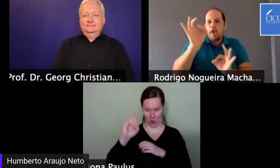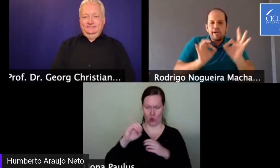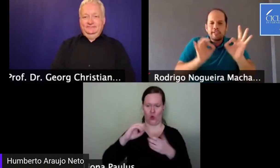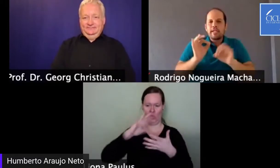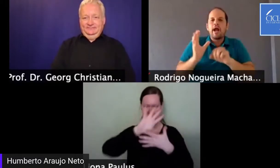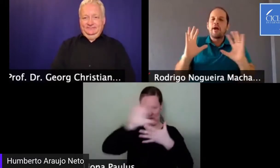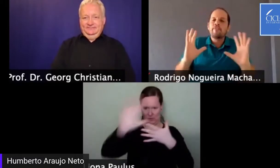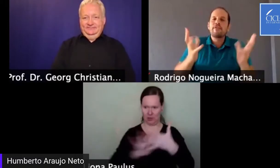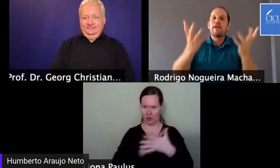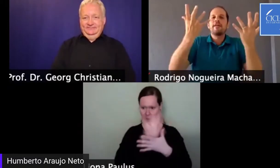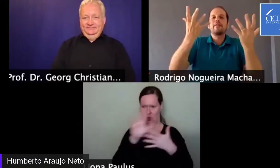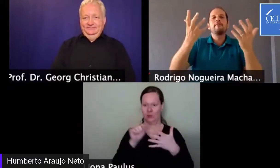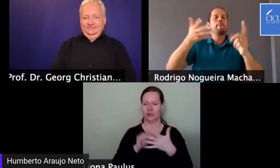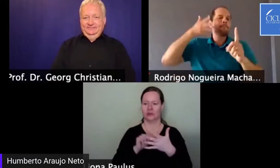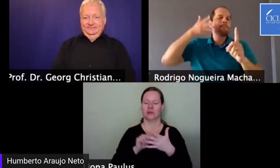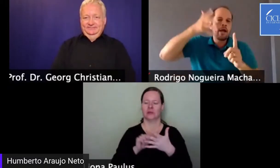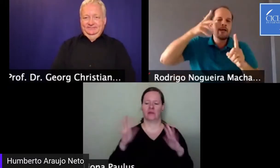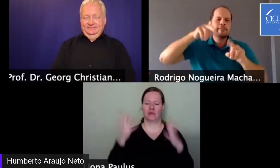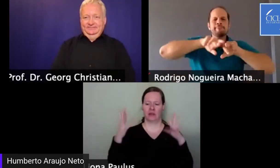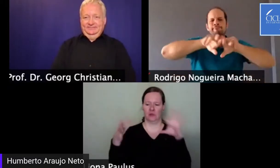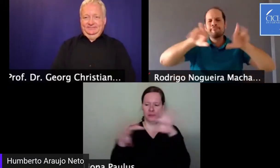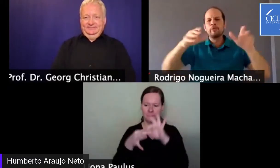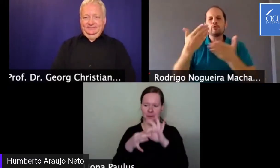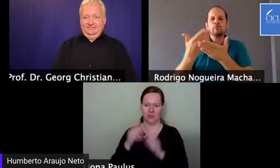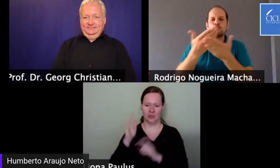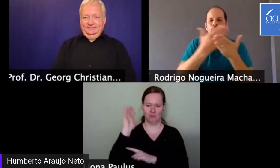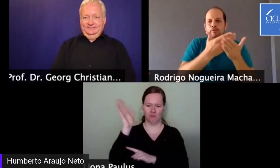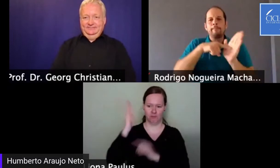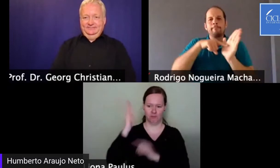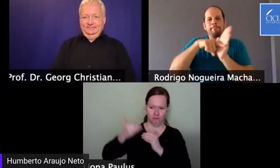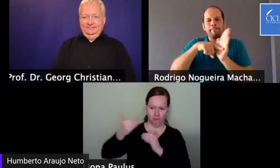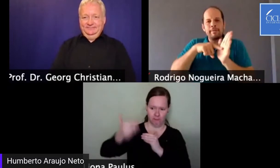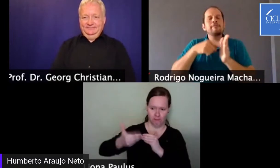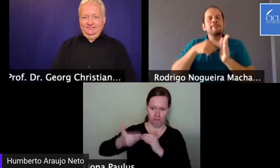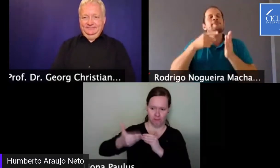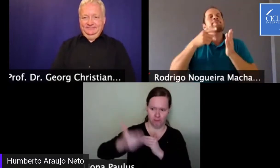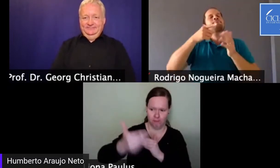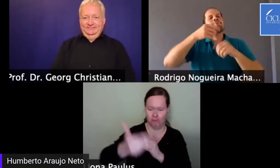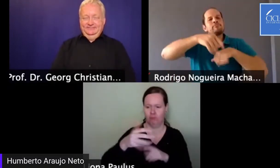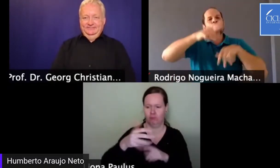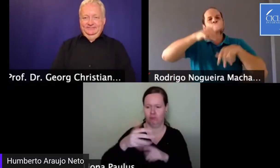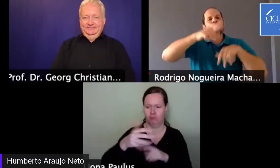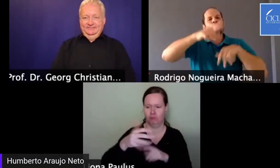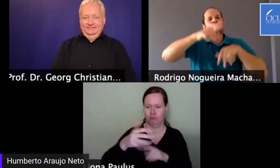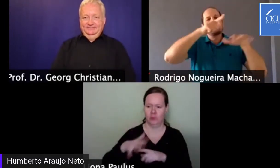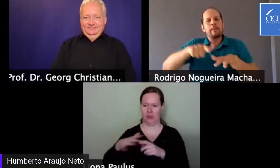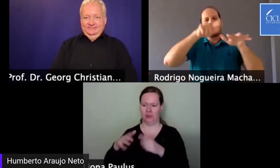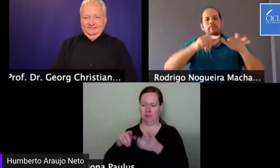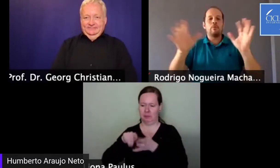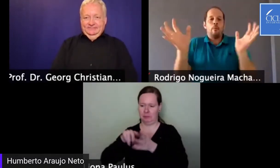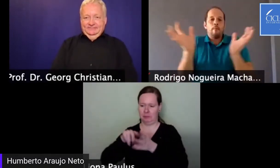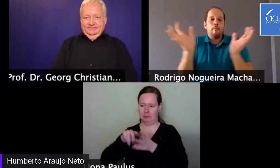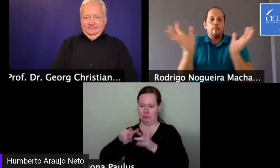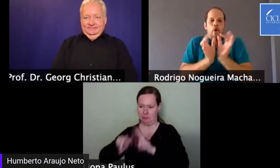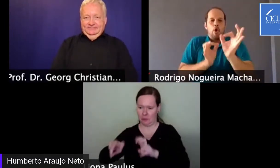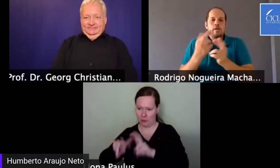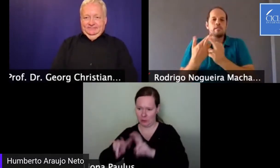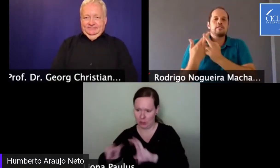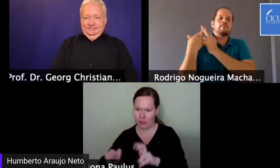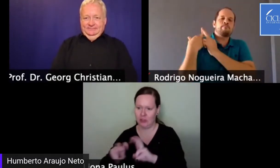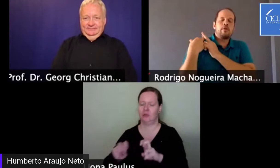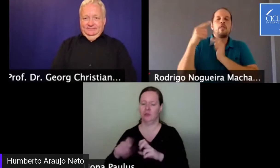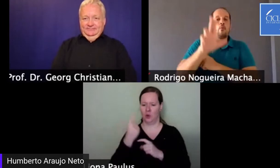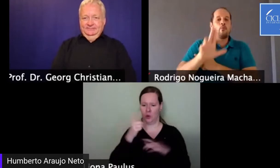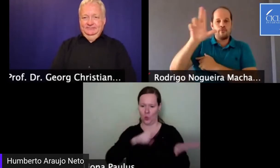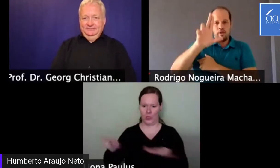esse dia de conferência aqui, organizado pelo Ciclo Internelis, em parceria com o curso de Letras Libras, programa de